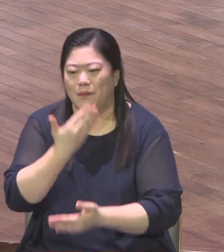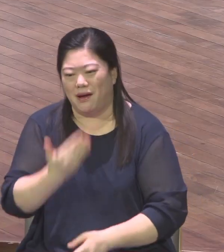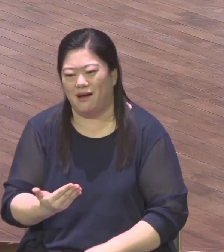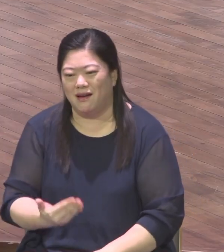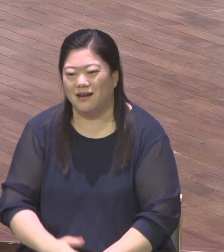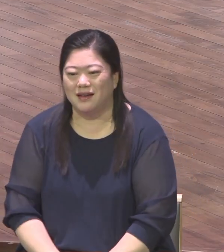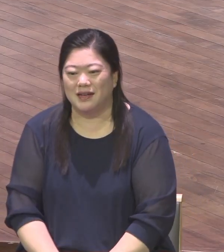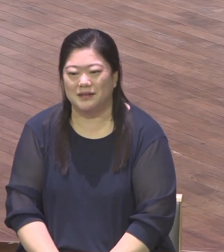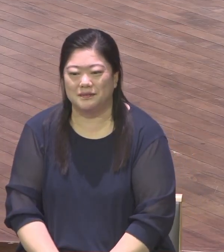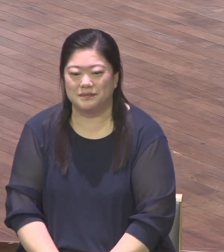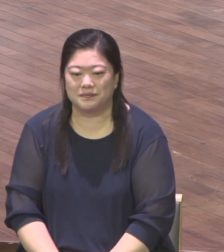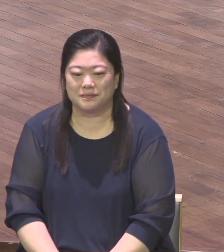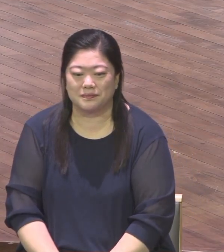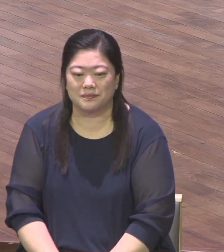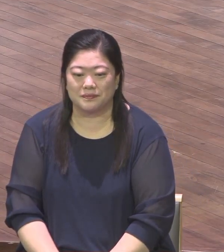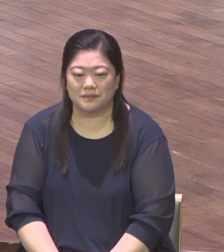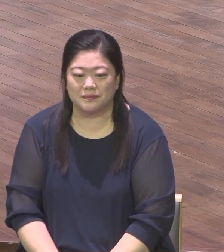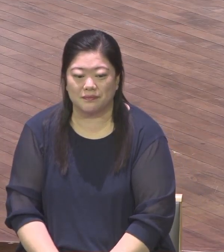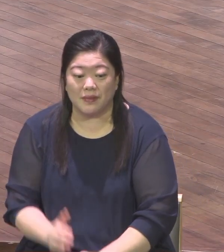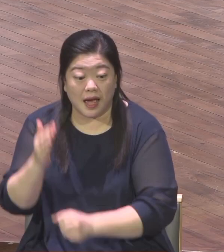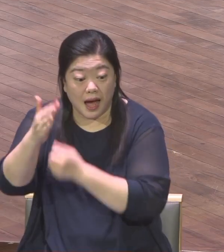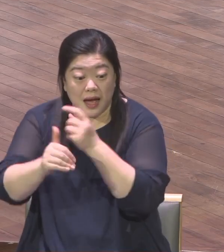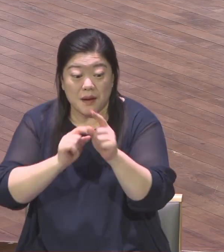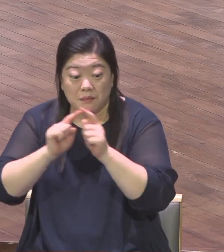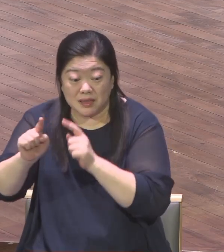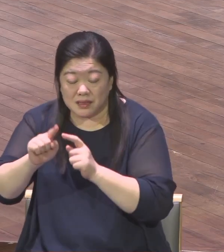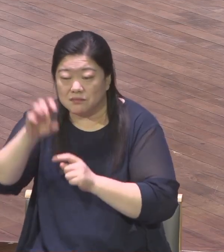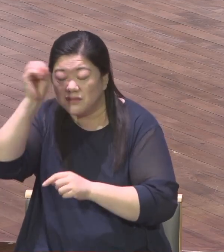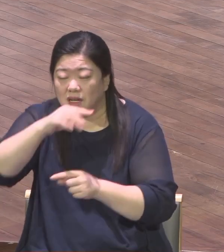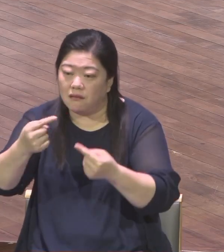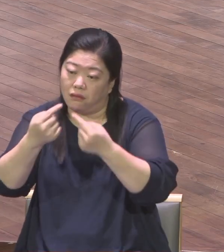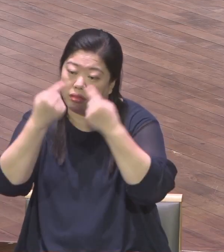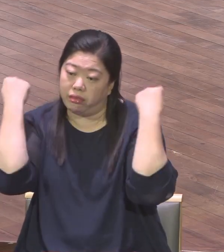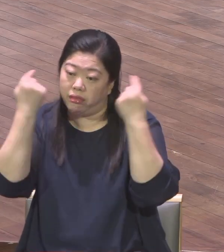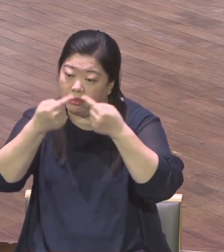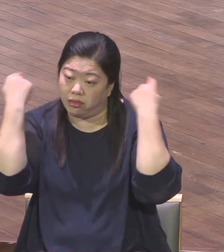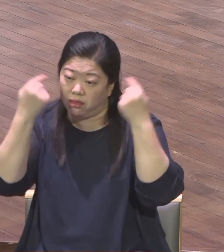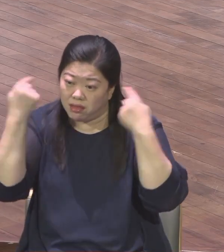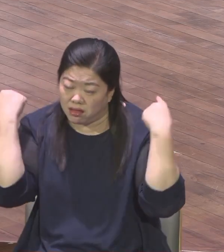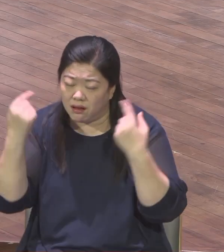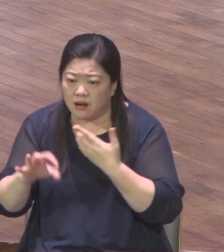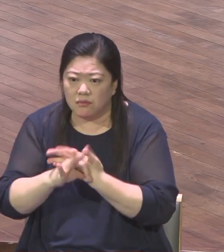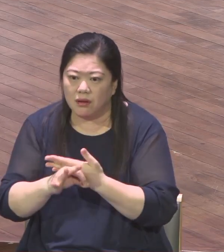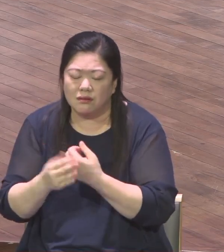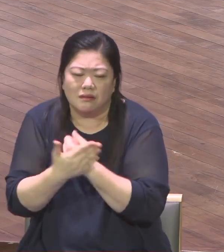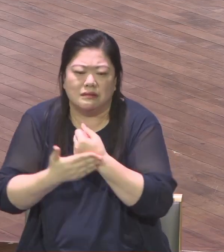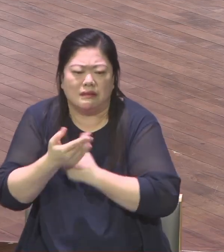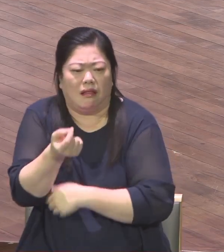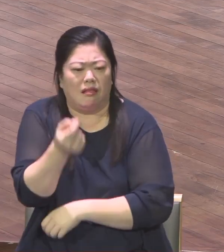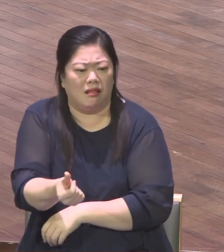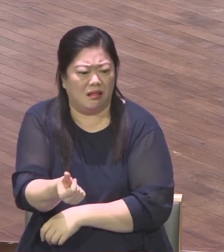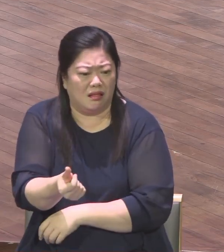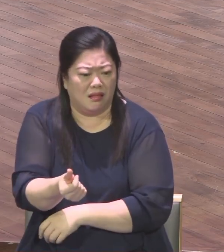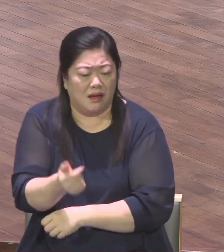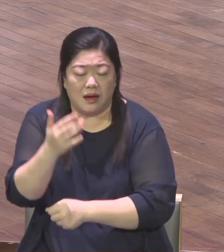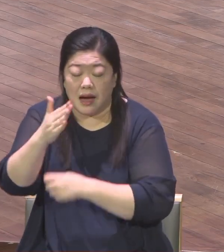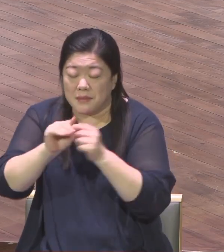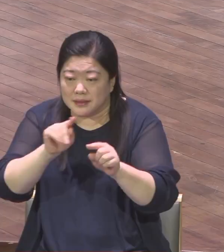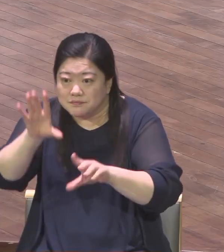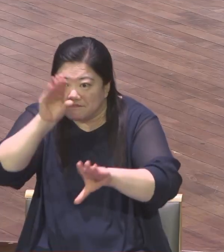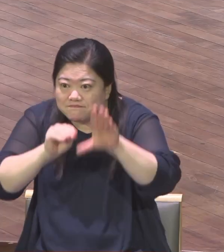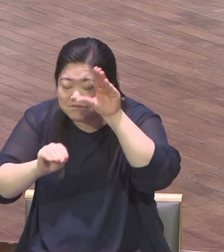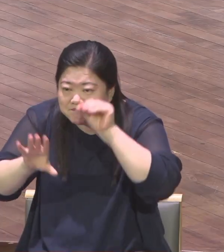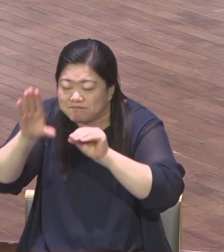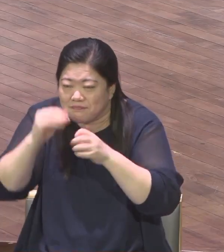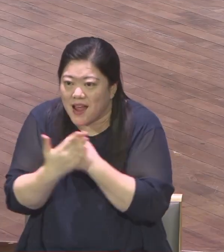달라져. 말씀을 올바로 붙잡고 있을 때 내 심령에 뭐요? 말씀이 있을 때, 말씀